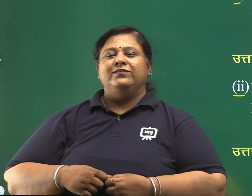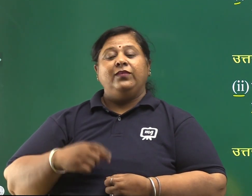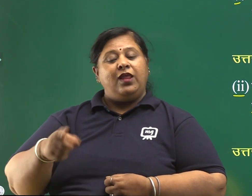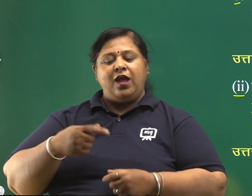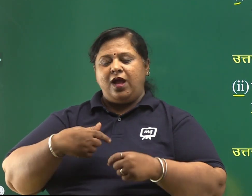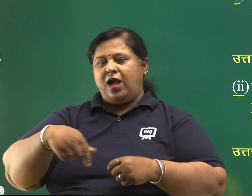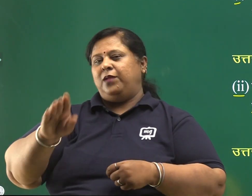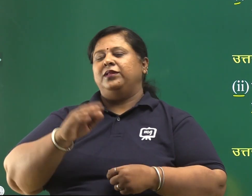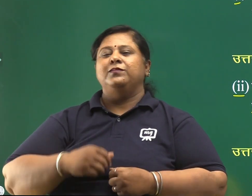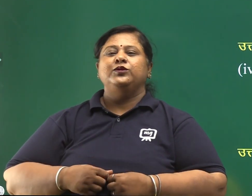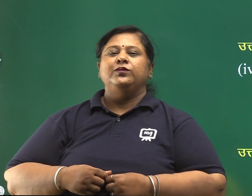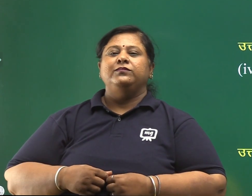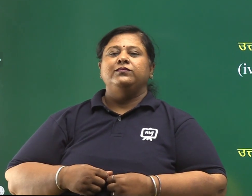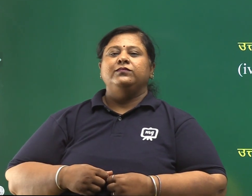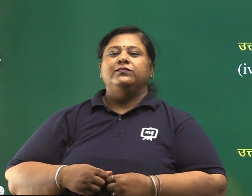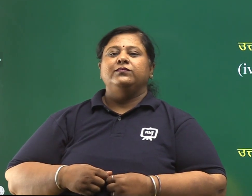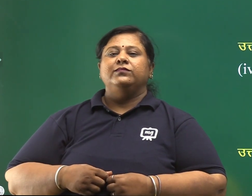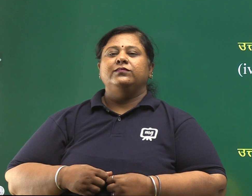आगे बढ़ते हैं बच्चों।